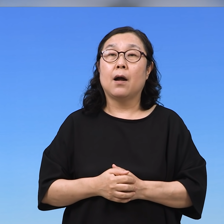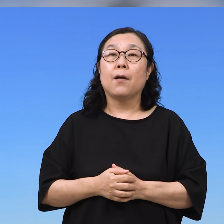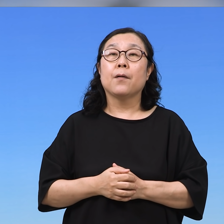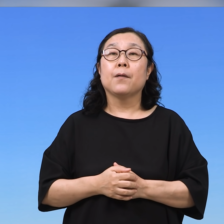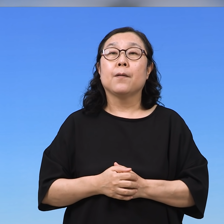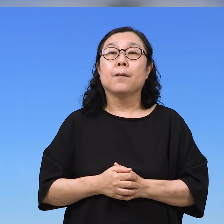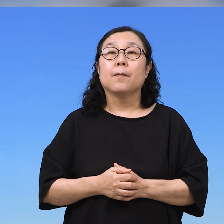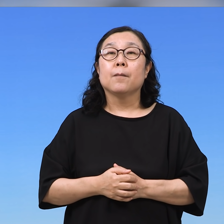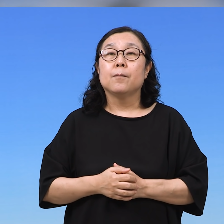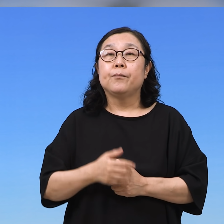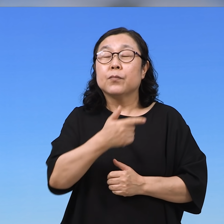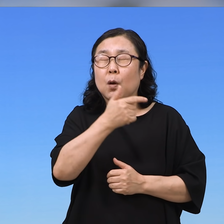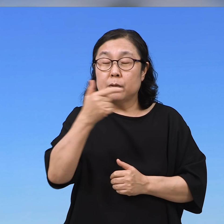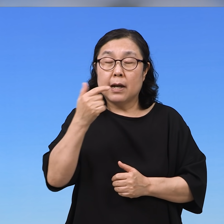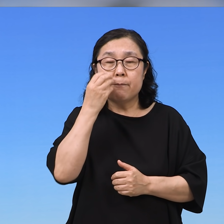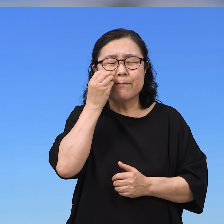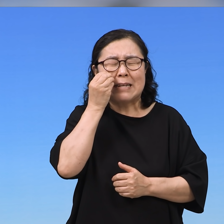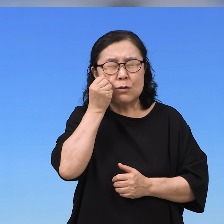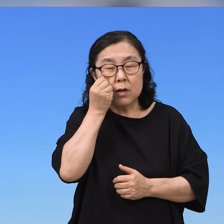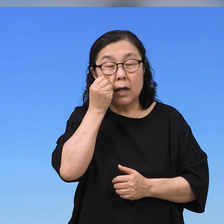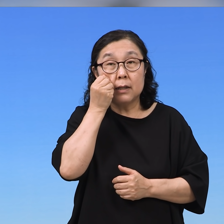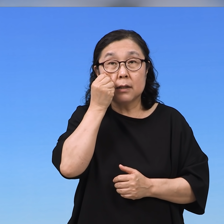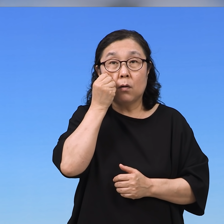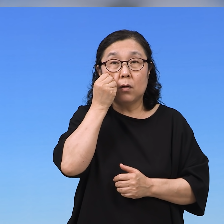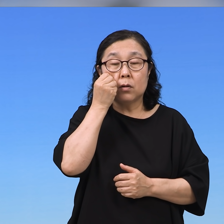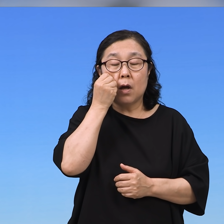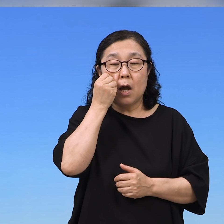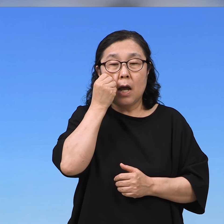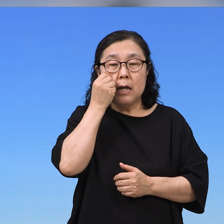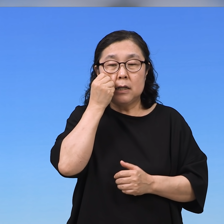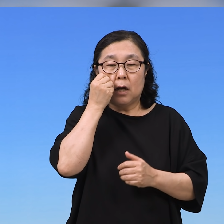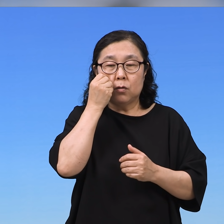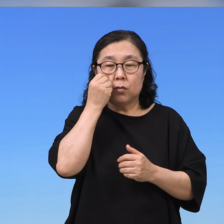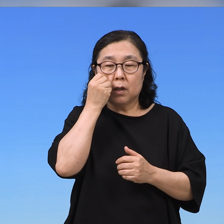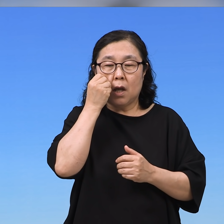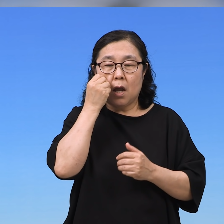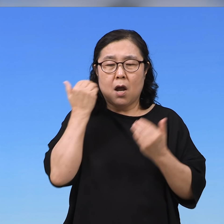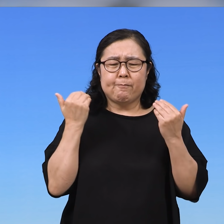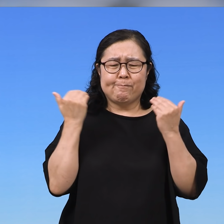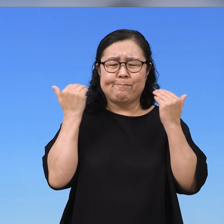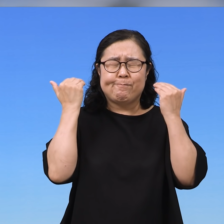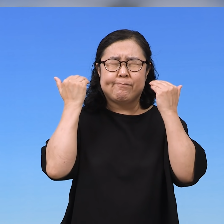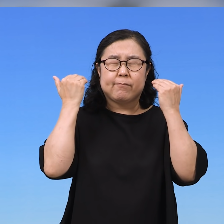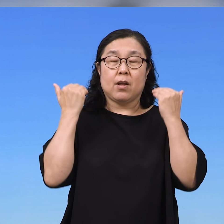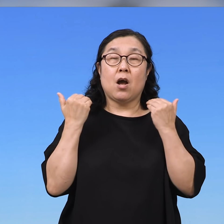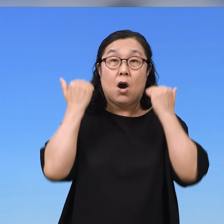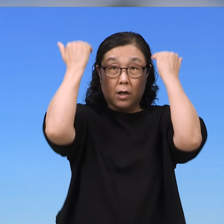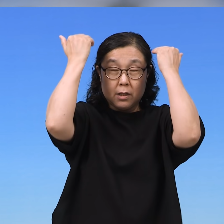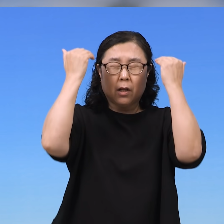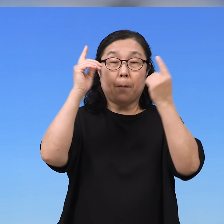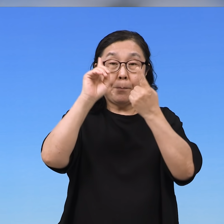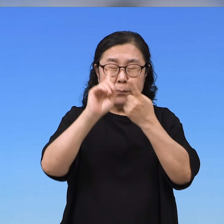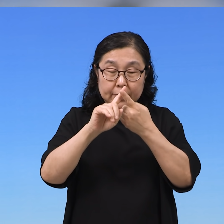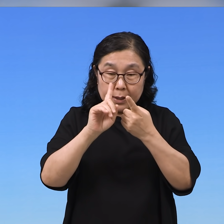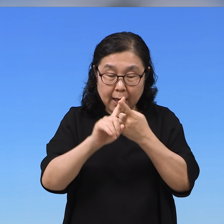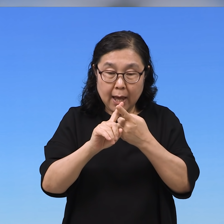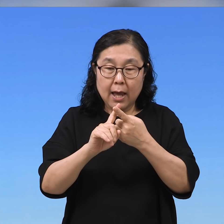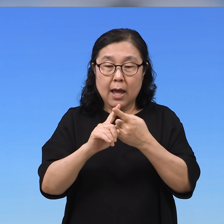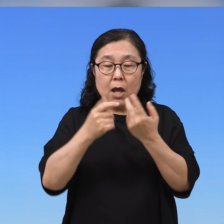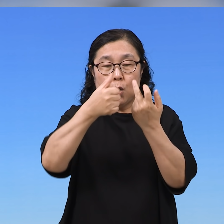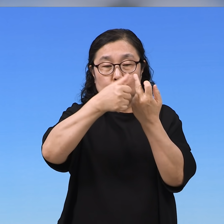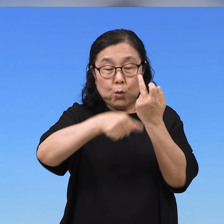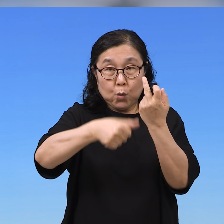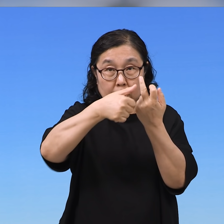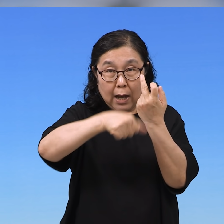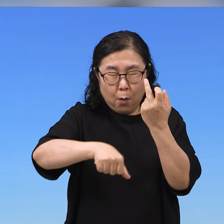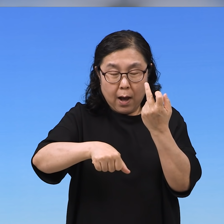구호같이 그렇게 너무나 성숙하게 조카 롯과의 결별을 그렇게 평화롭게 잘